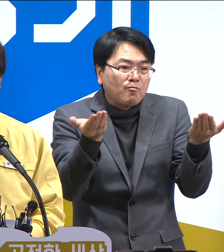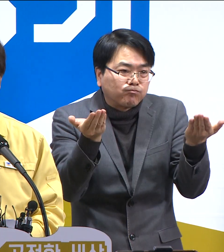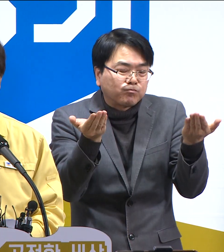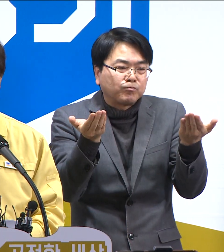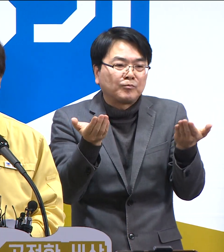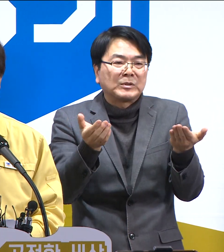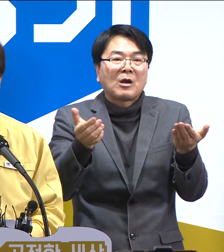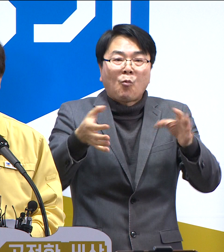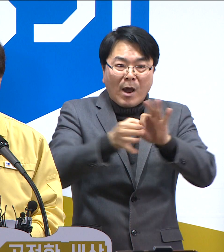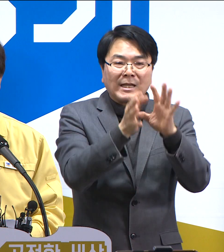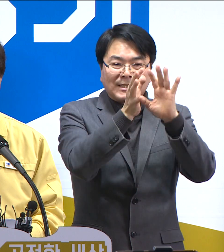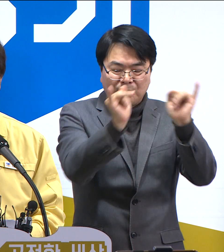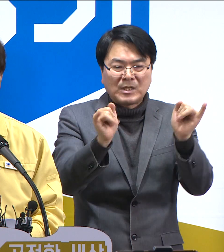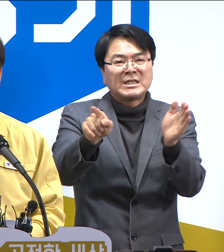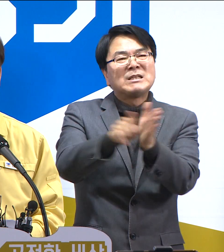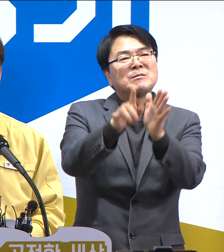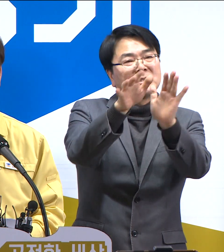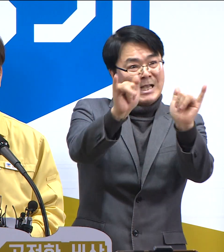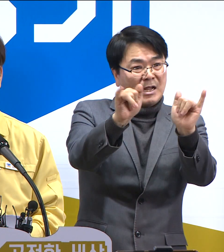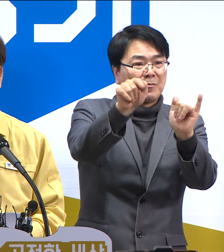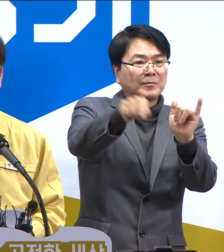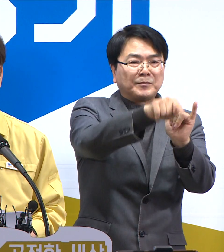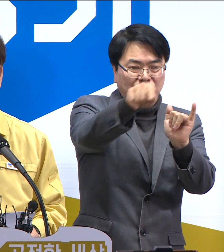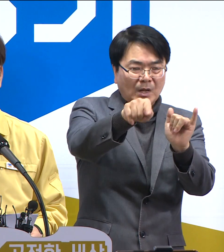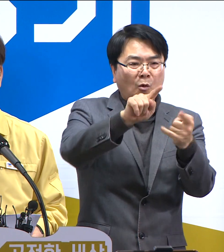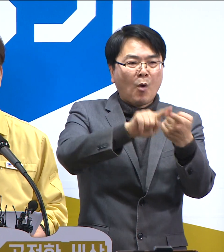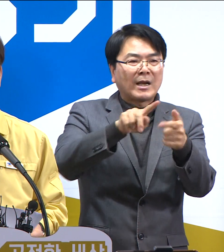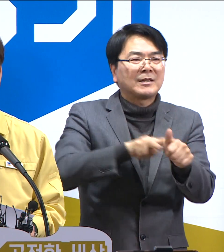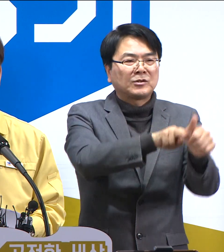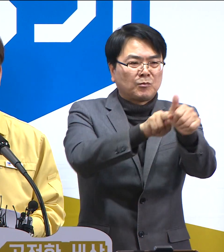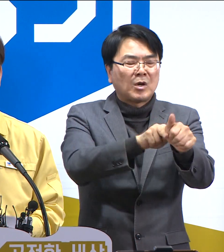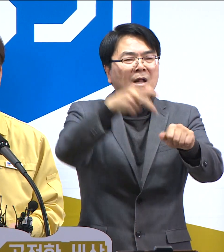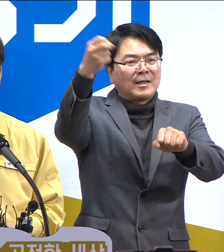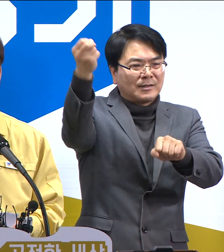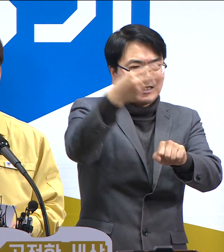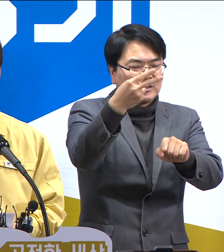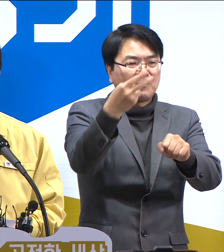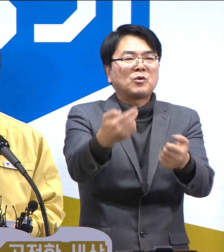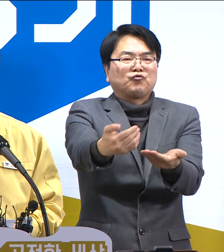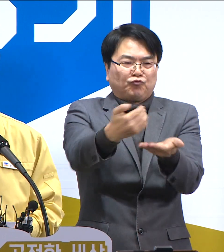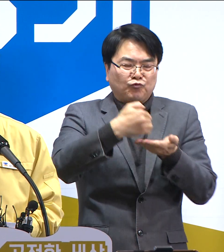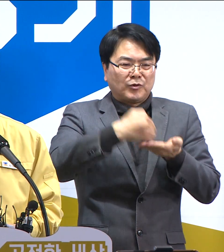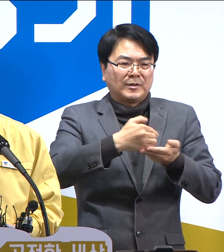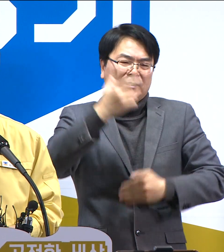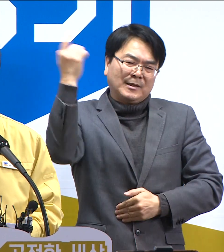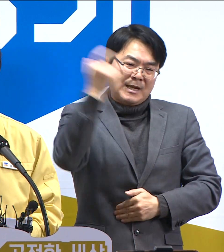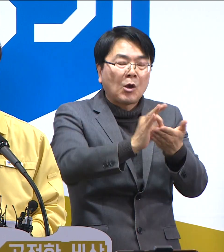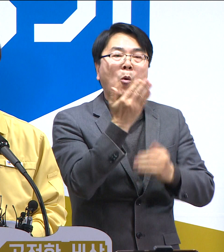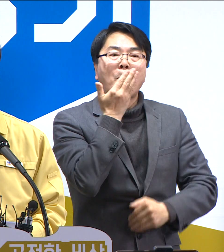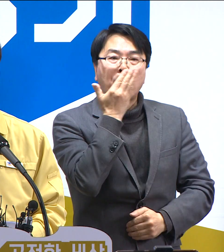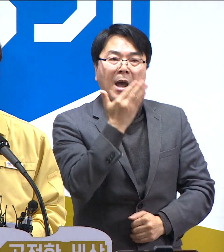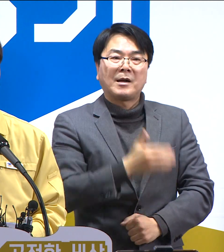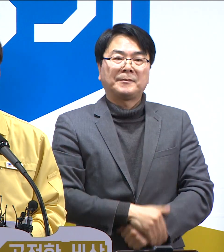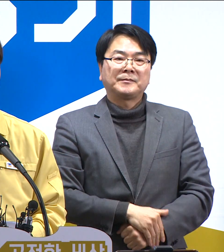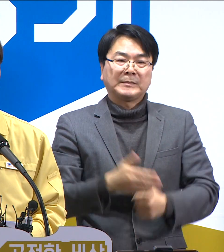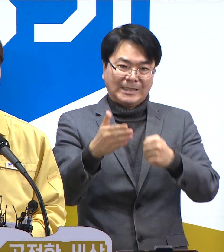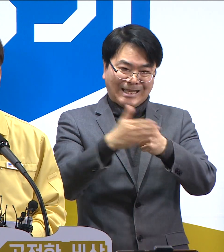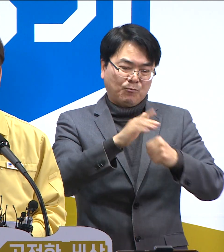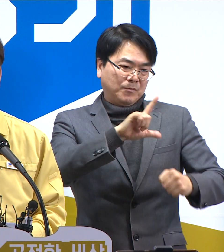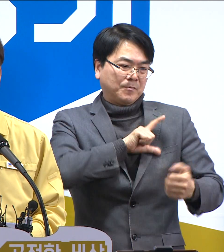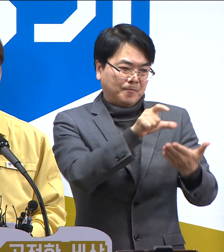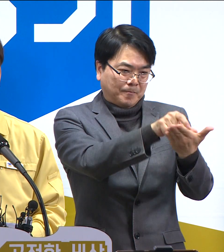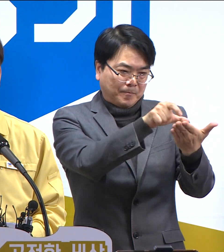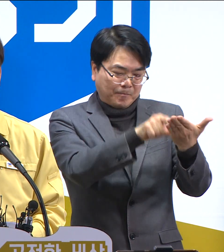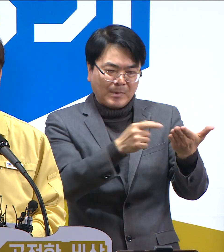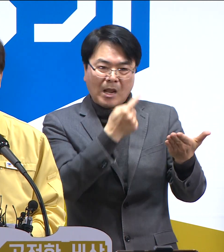가진 신천지 신도들에 대한 정보 제공을 다시 한번 강력하게 요청드립니다. 명단 확보를